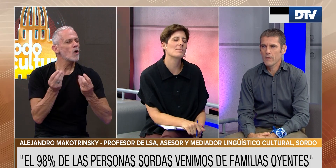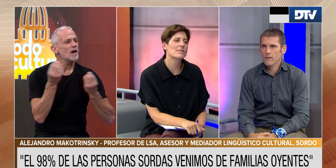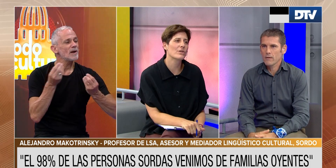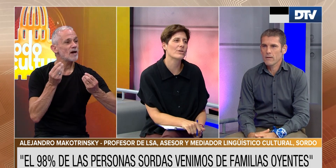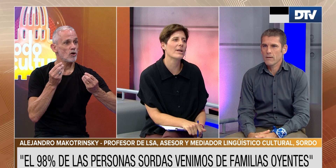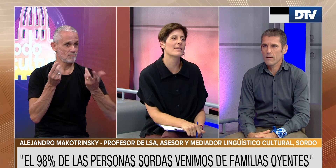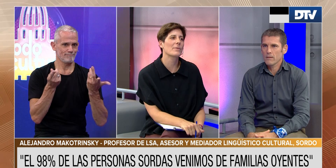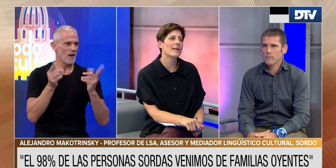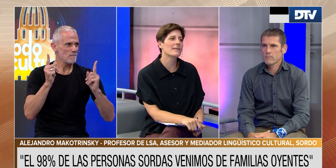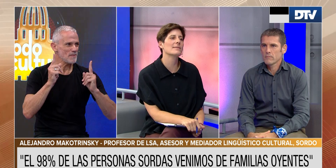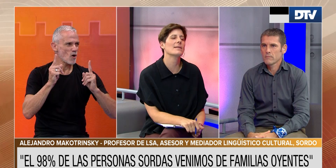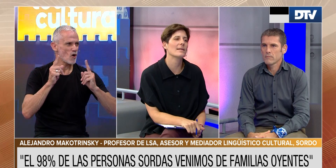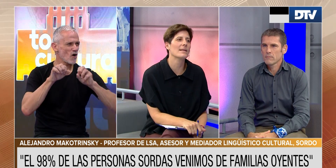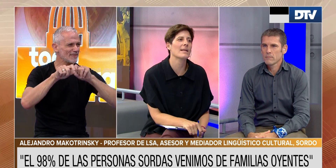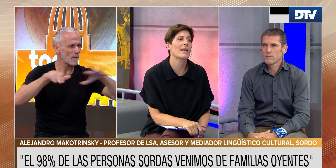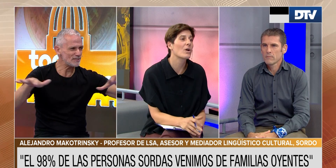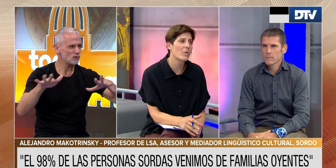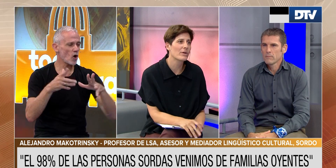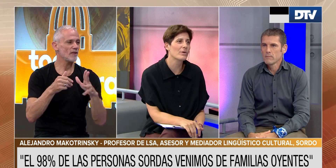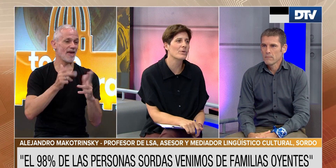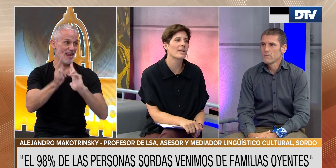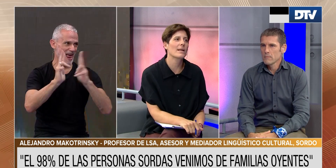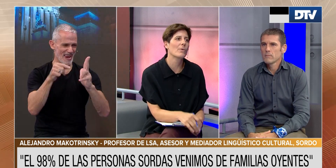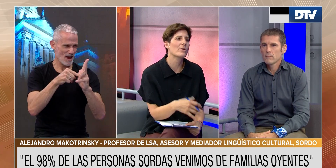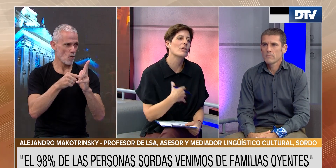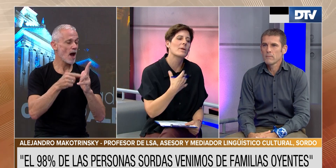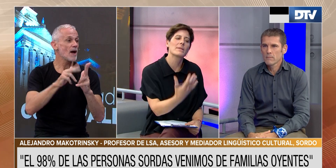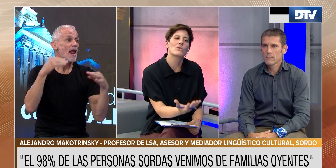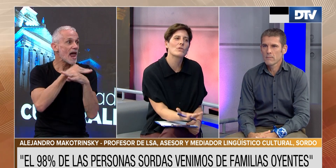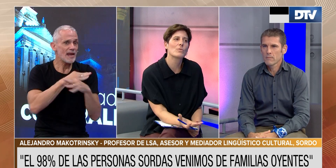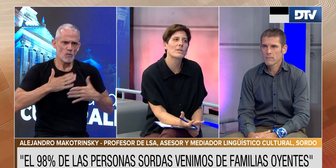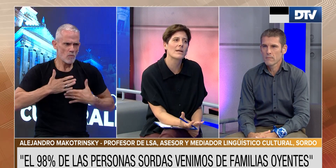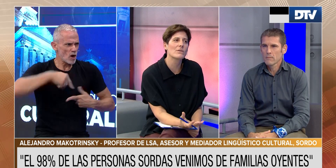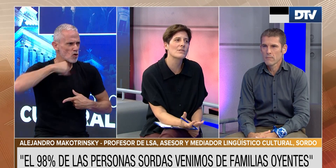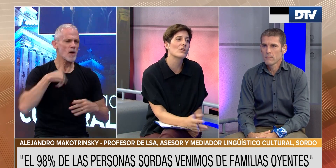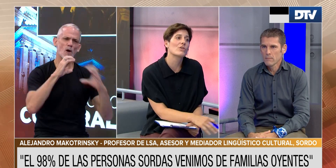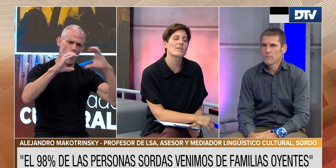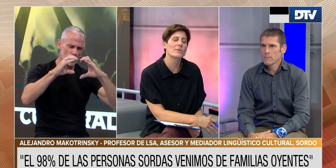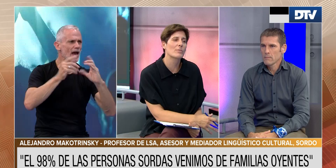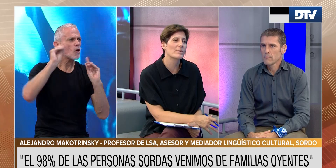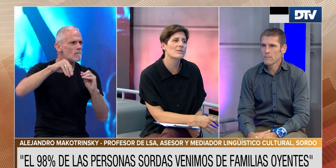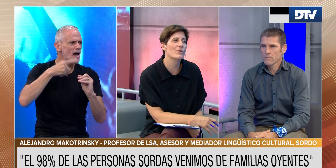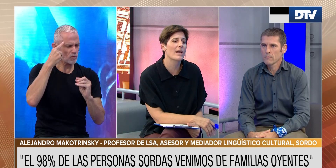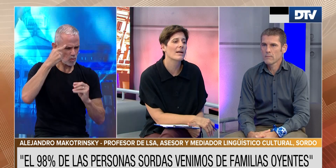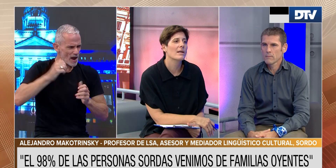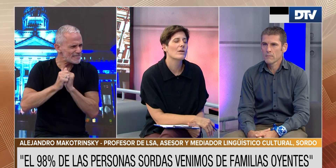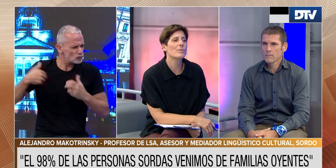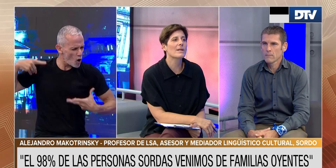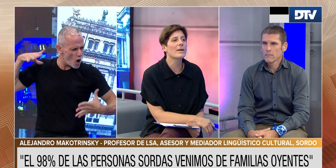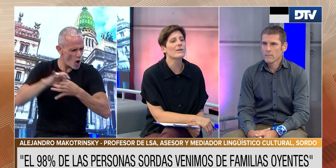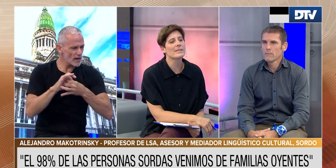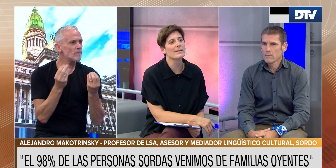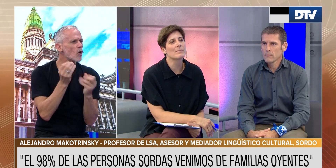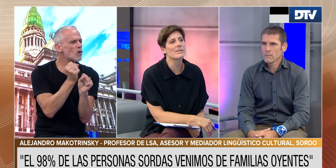la transmisión a través de la lengua, ¿no? Porque la lengua es lo que nos permite no solo comunicarnos, sino conocer nuestra propia historia.